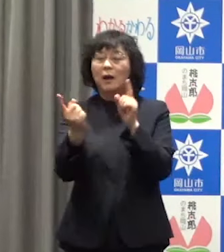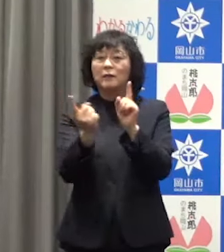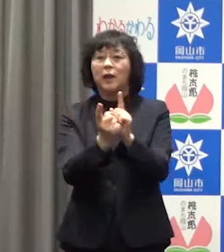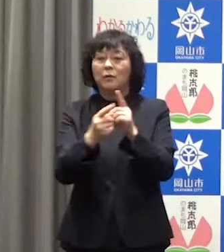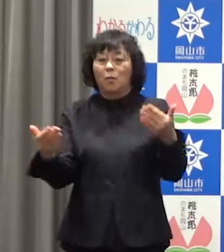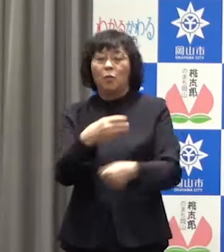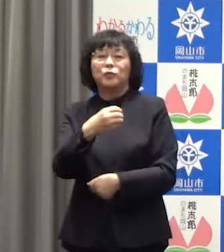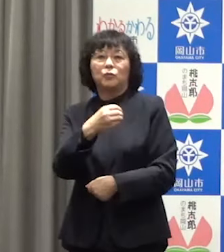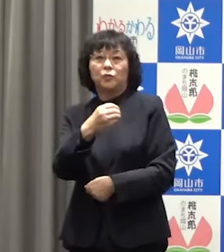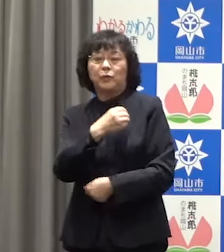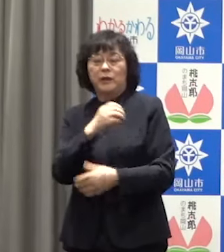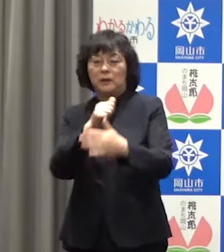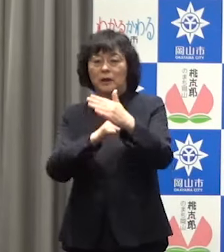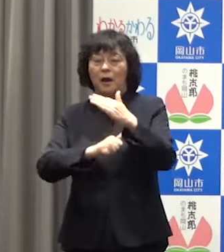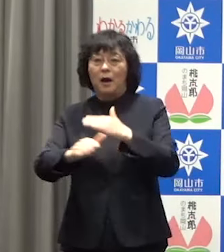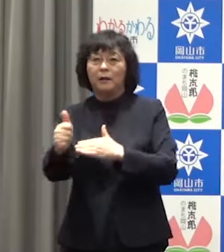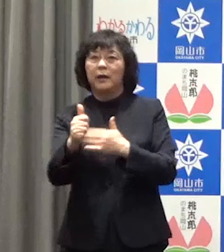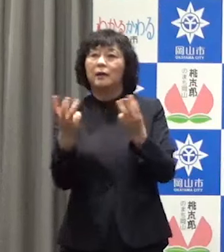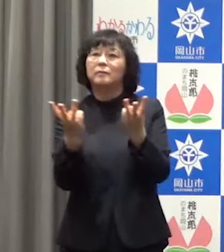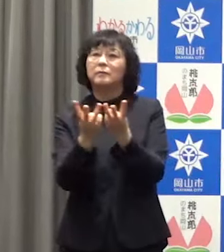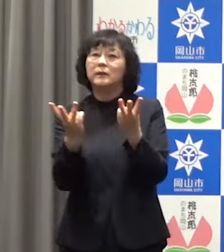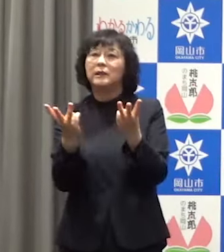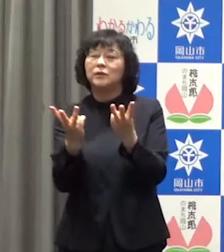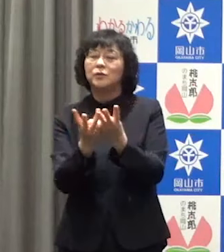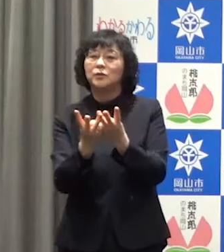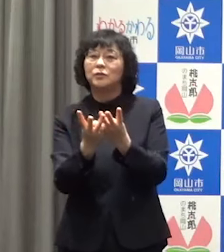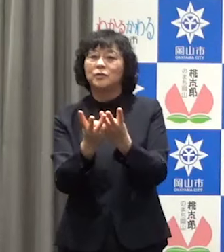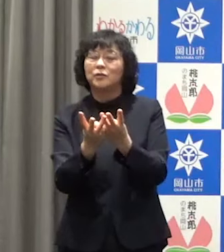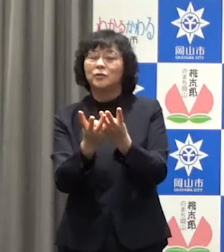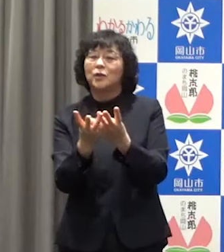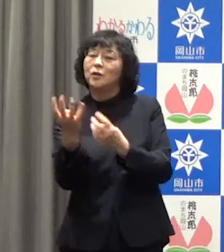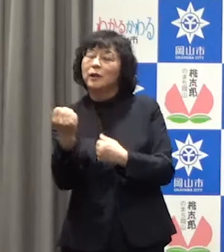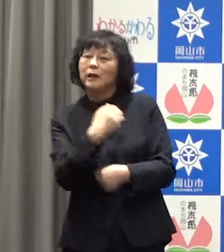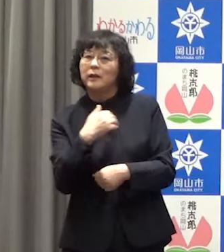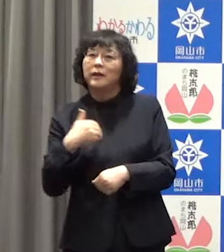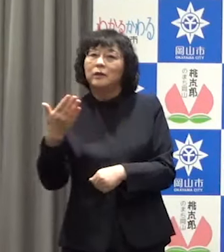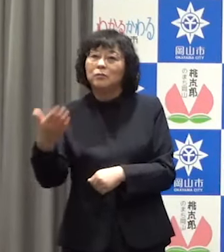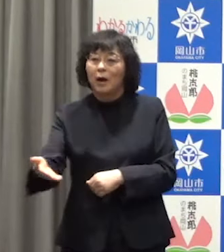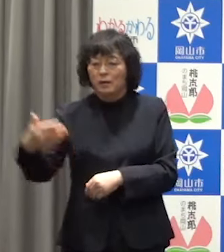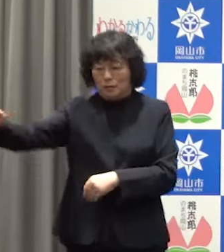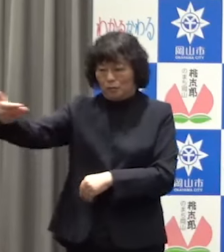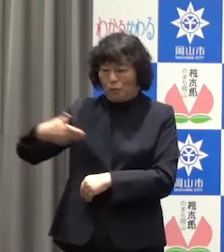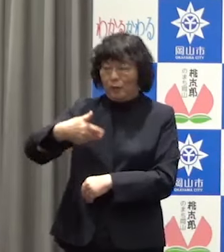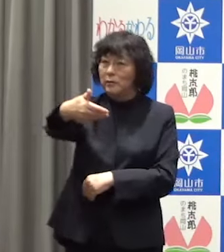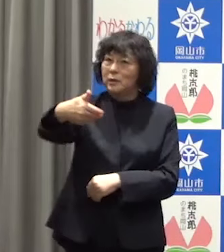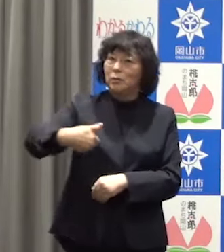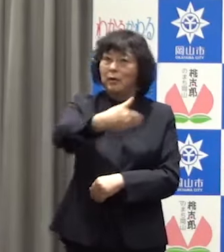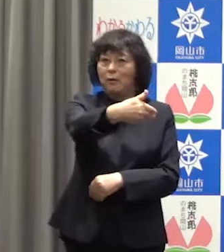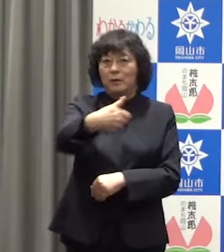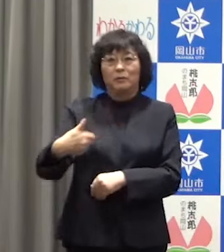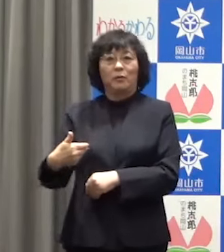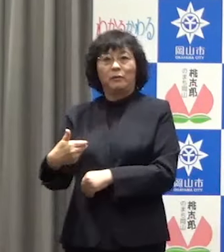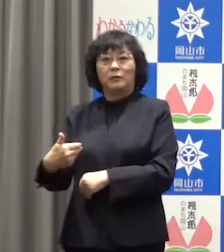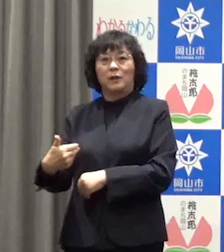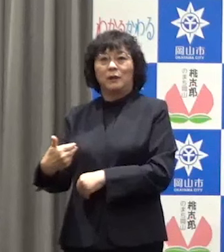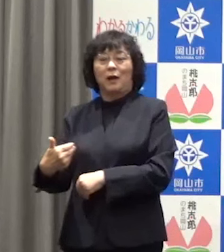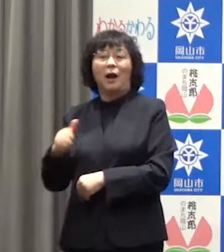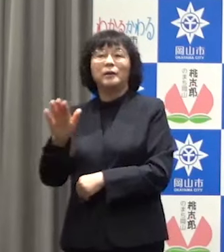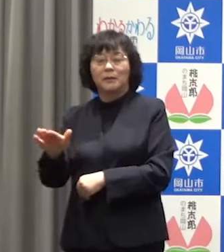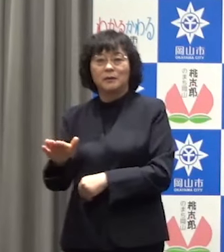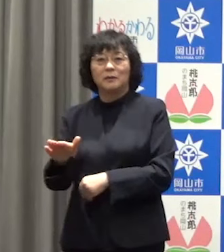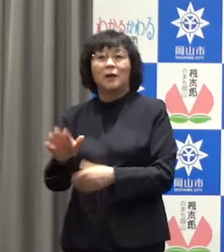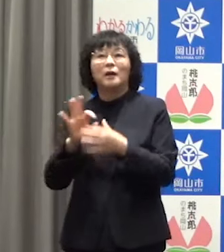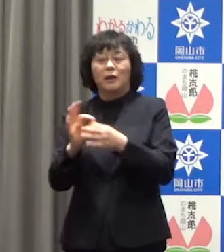何人ぐらい派遣の可能性ができあるかというような問い合わせもあの各部局に入ってきておりますので、そういったところで水面下